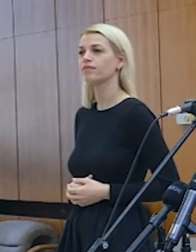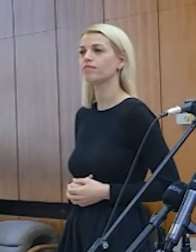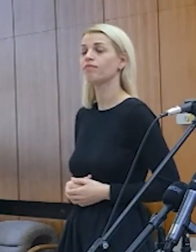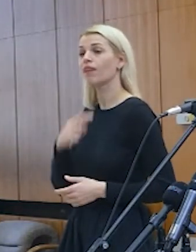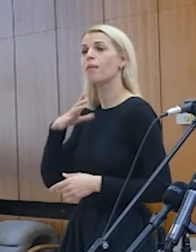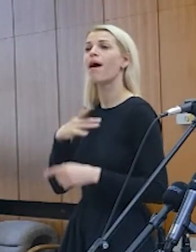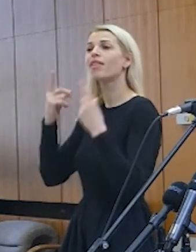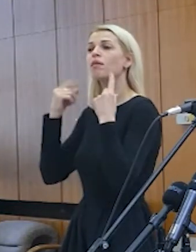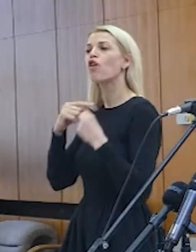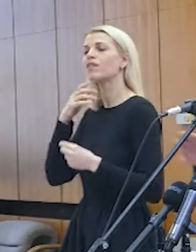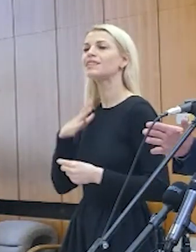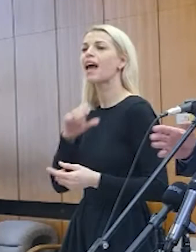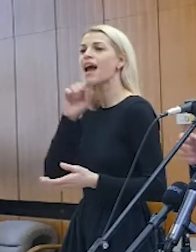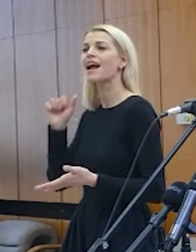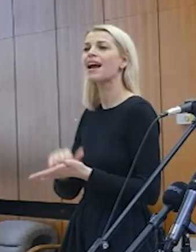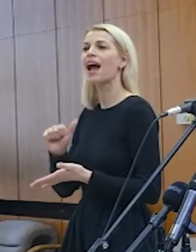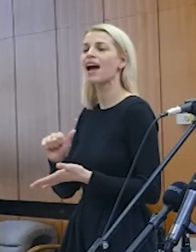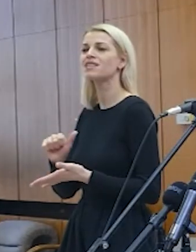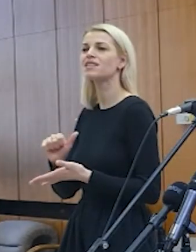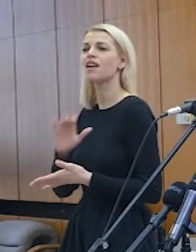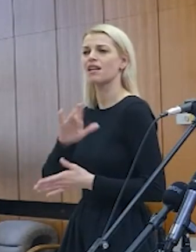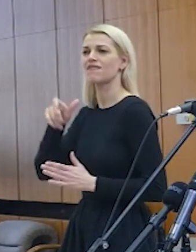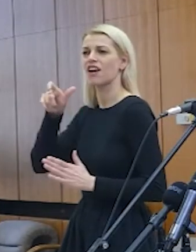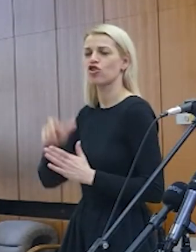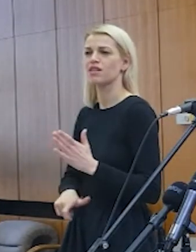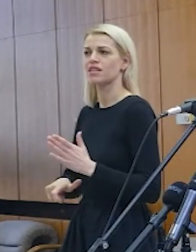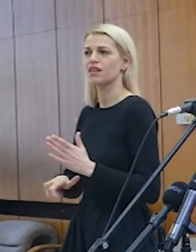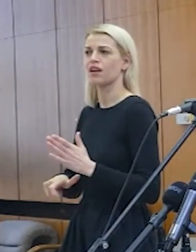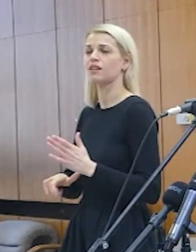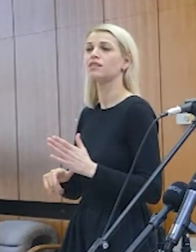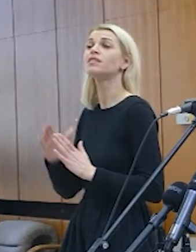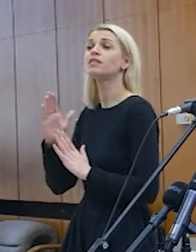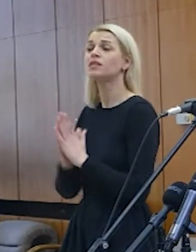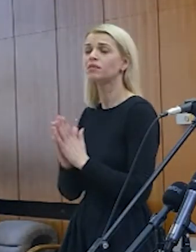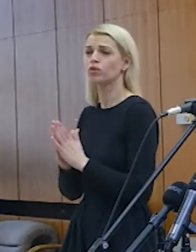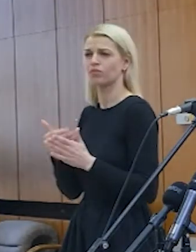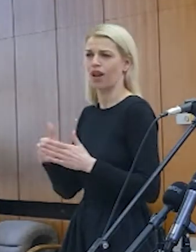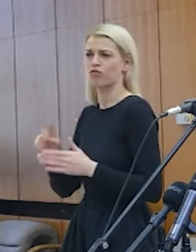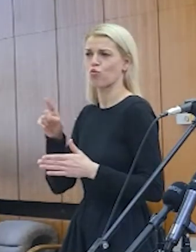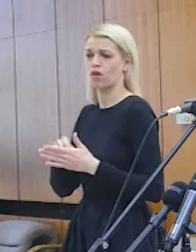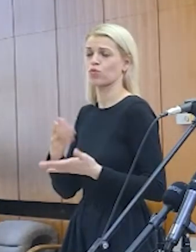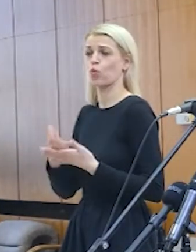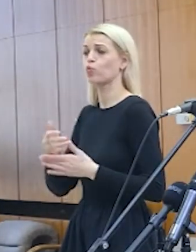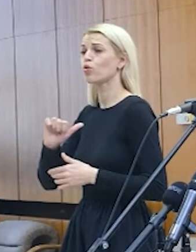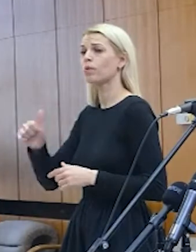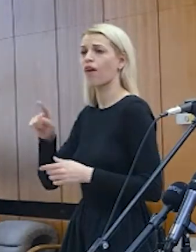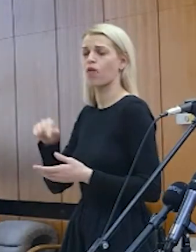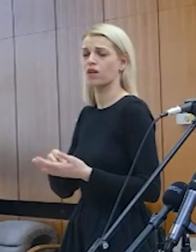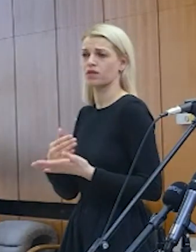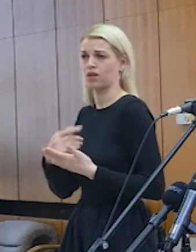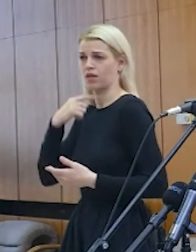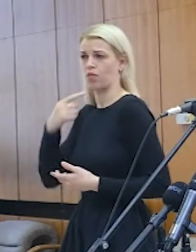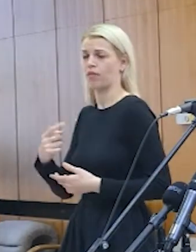chce od vás garancie od vašej strany, ja že tam budú riešené. Nevyjadrili ste sa k tomu. Ako máme ďalšiu otázku? Pán minister, koľko odoberateľov